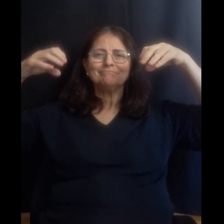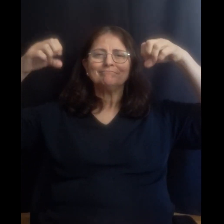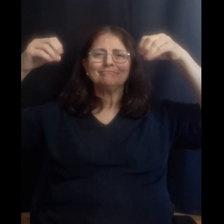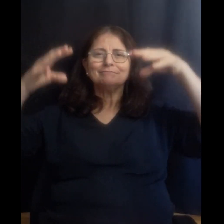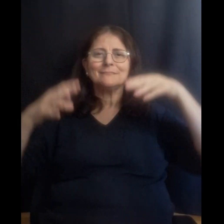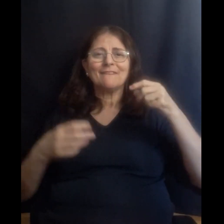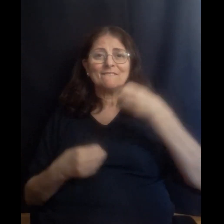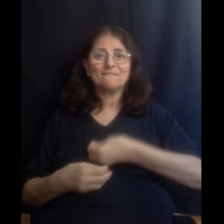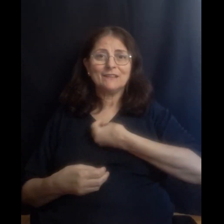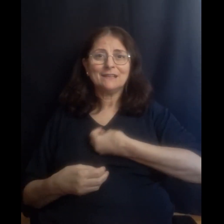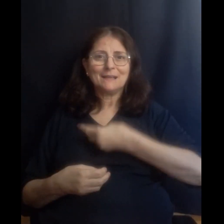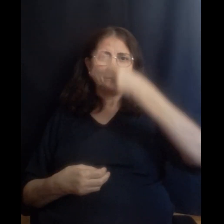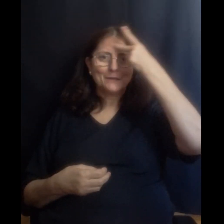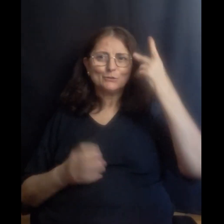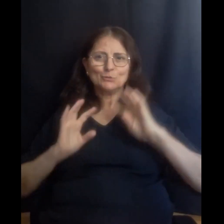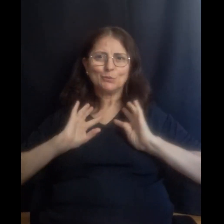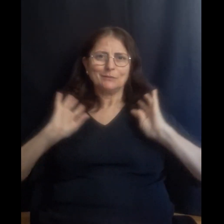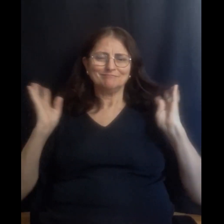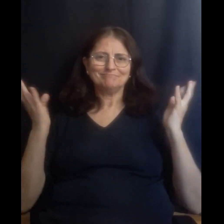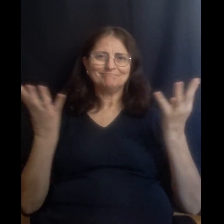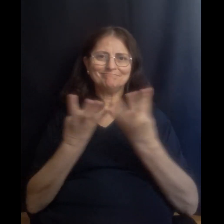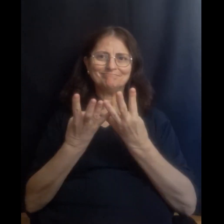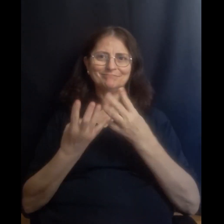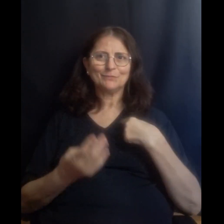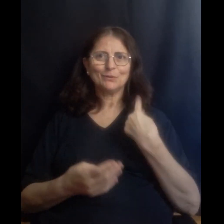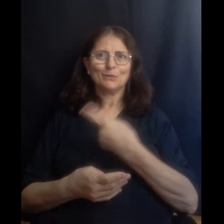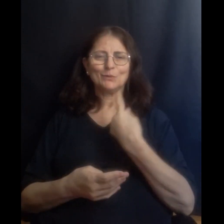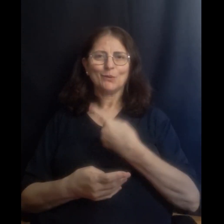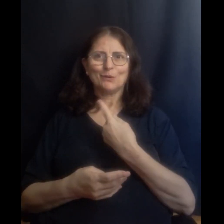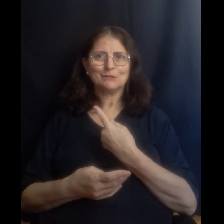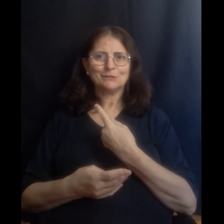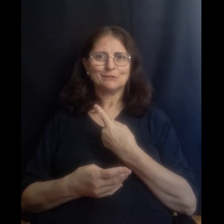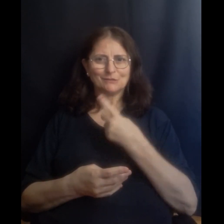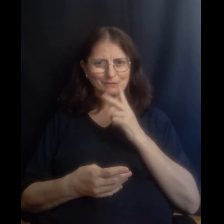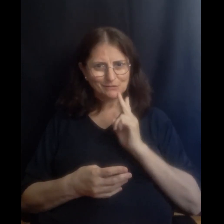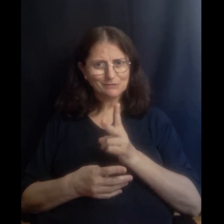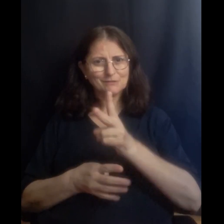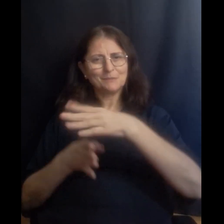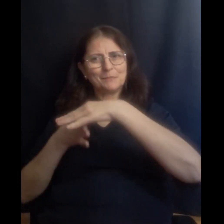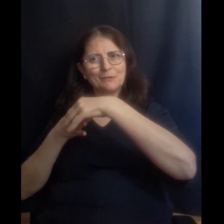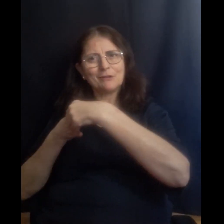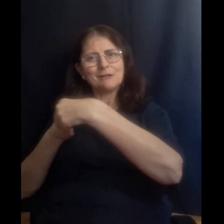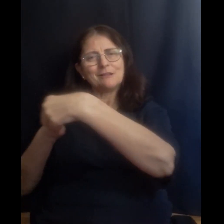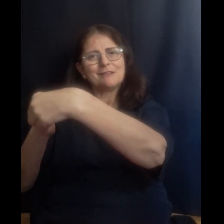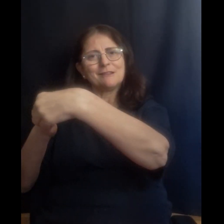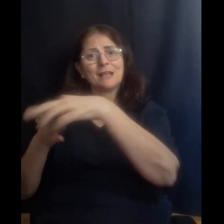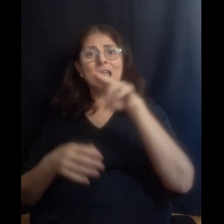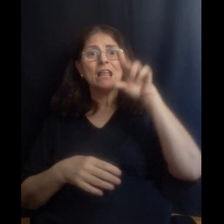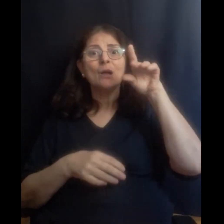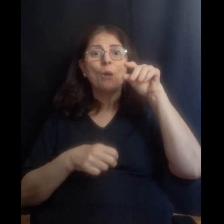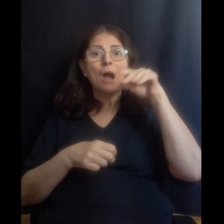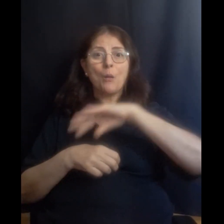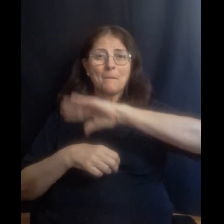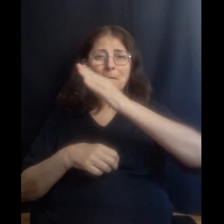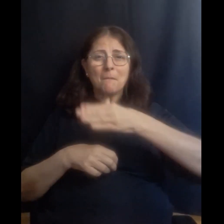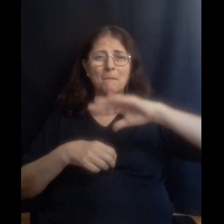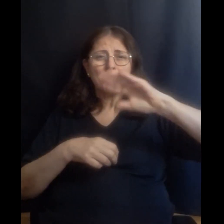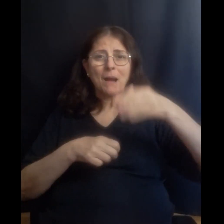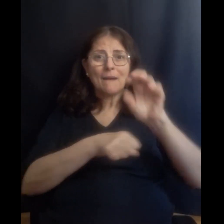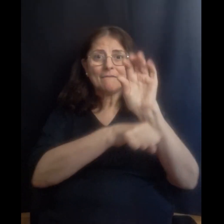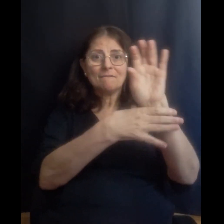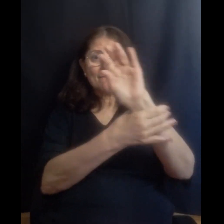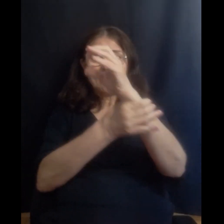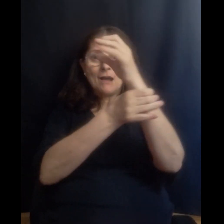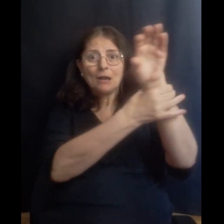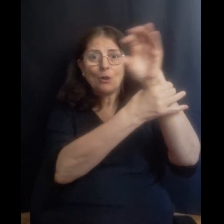redor. Precisamos servir de exemplo, de guia, como um farol em alto mar